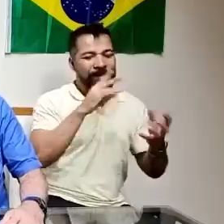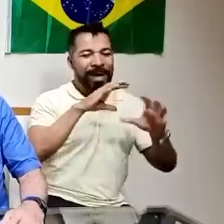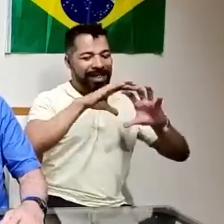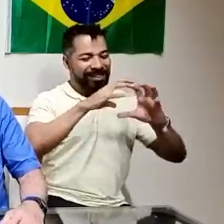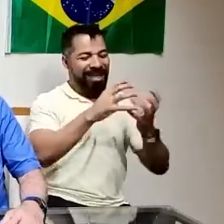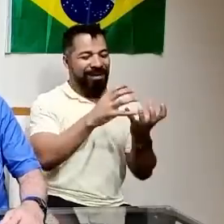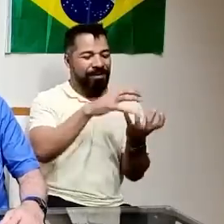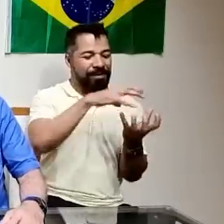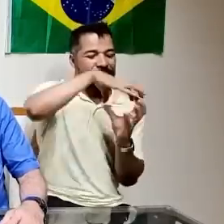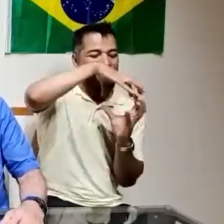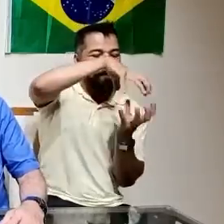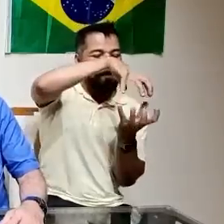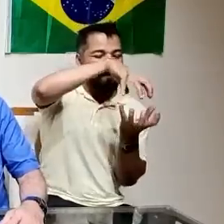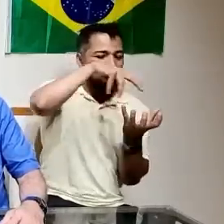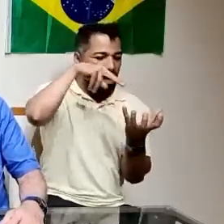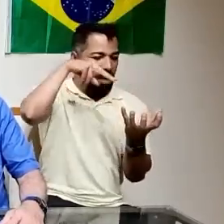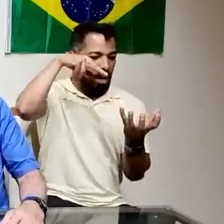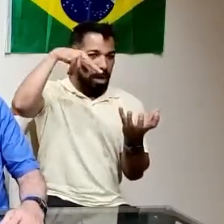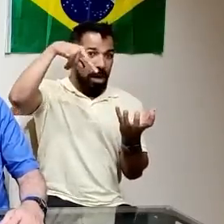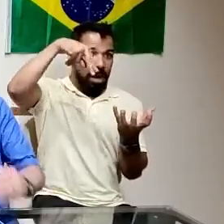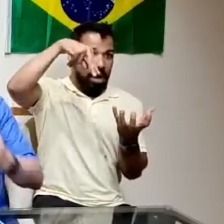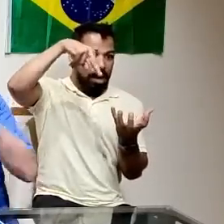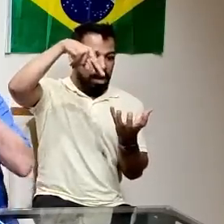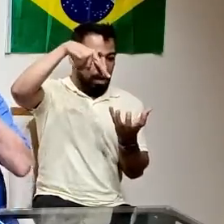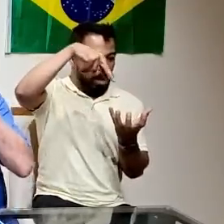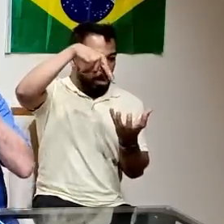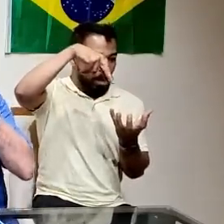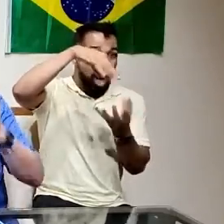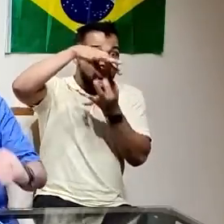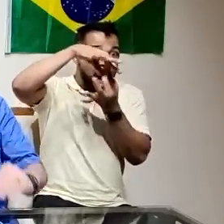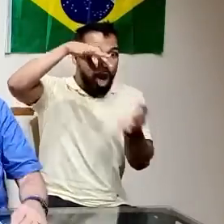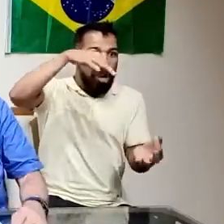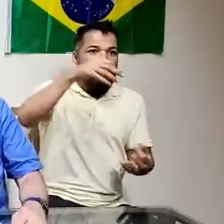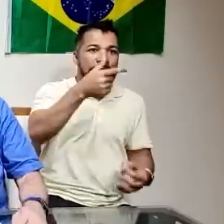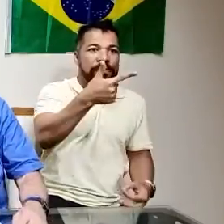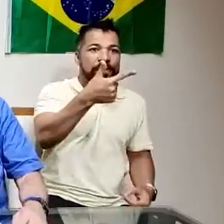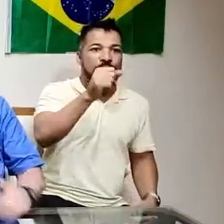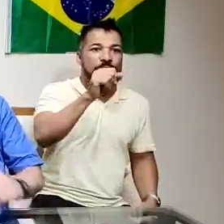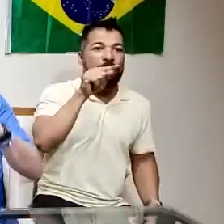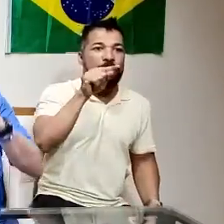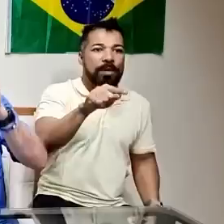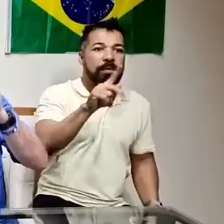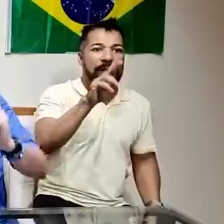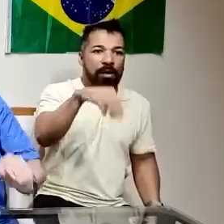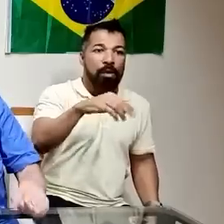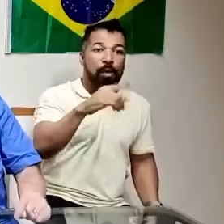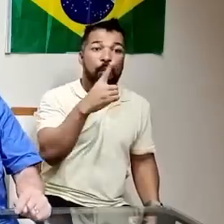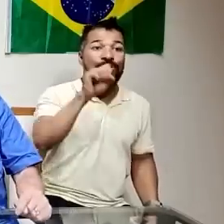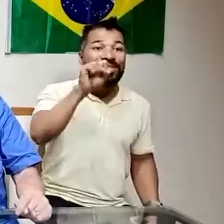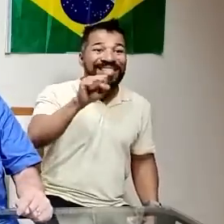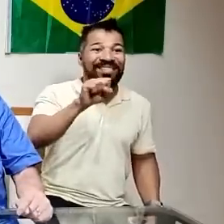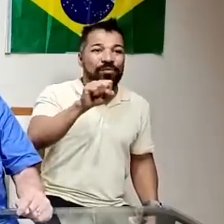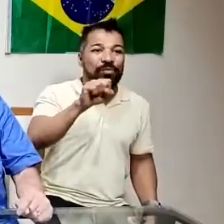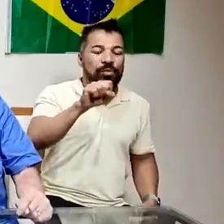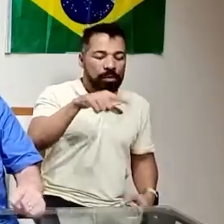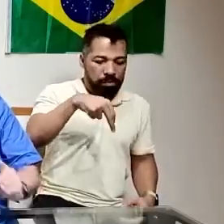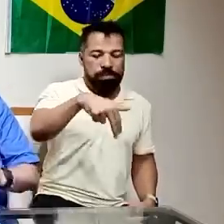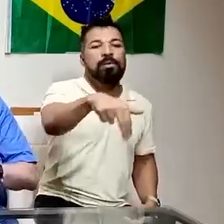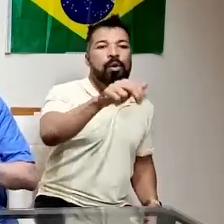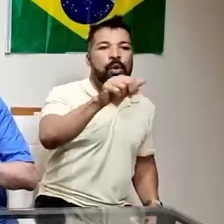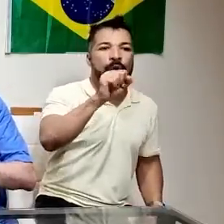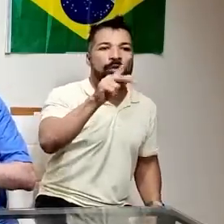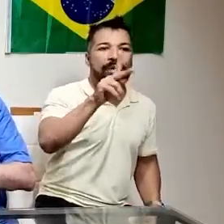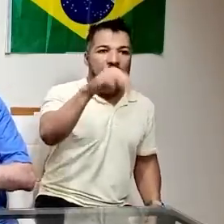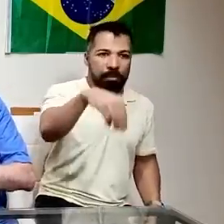terra, que é as boas noites, né? Você viu uma parte da terra e está a 28 mil quilômetros por ano. Né? Em um segundo a gente anda 8 quilômetros.